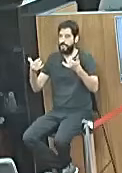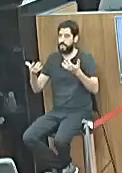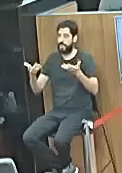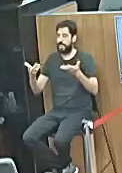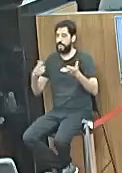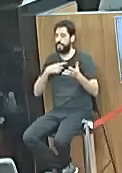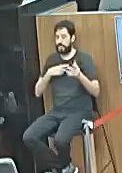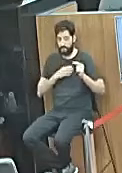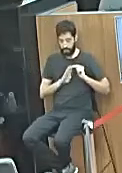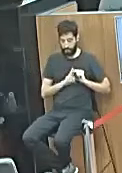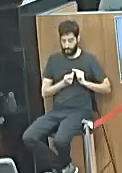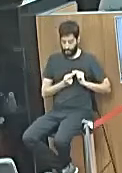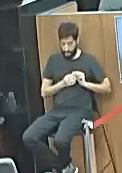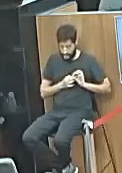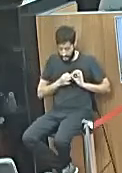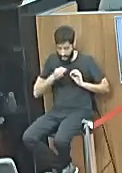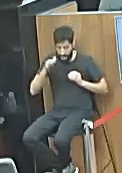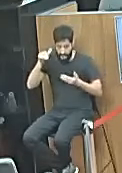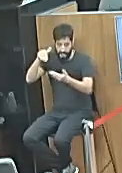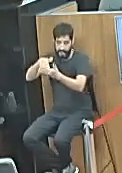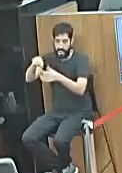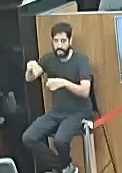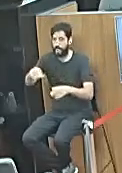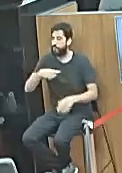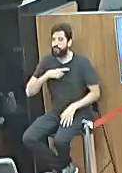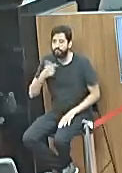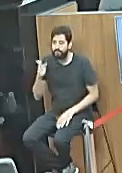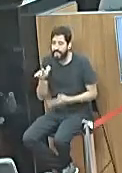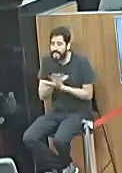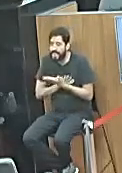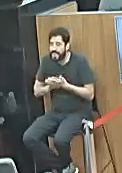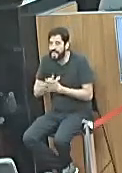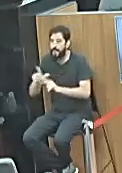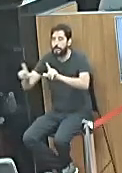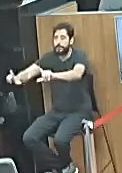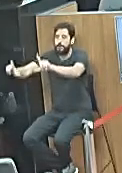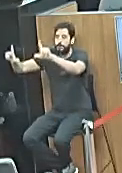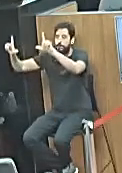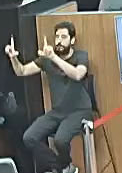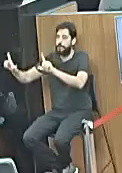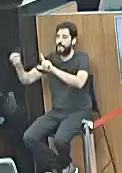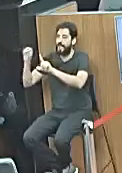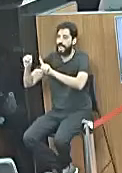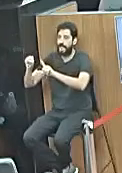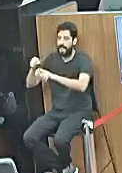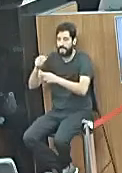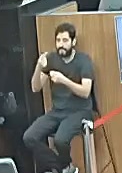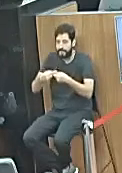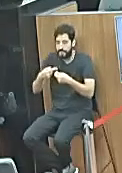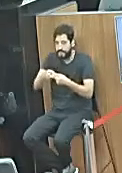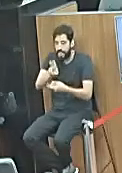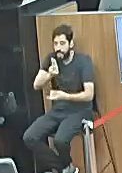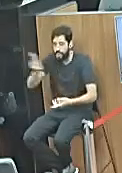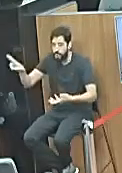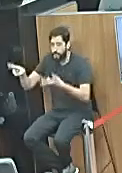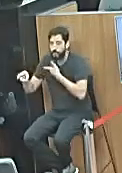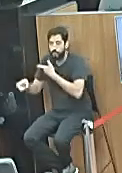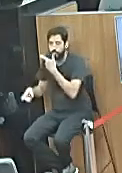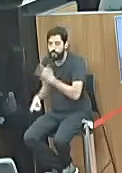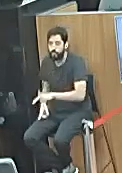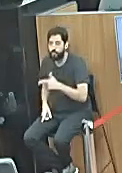até o peru aço nós não temos nenhuma única placa indicando que nós temos património da humanidade praticamente